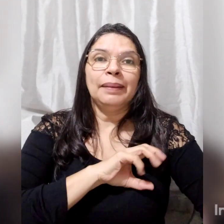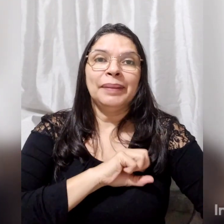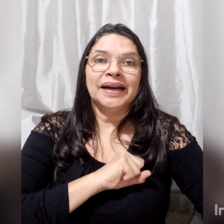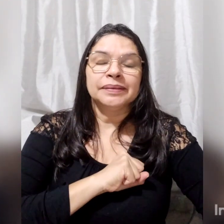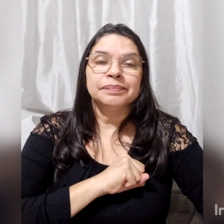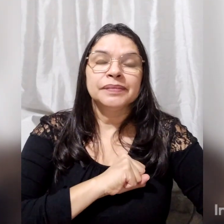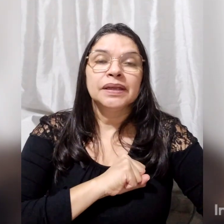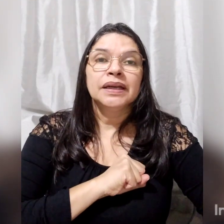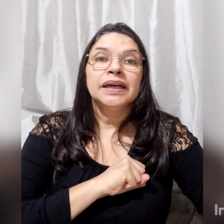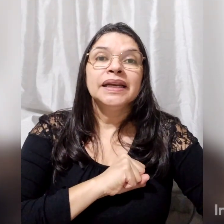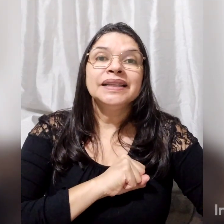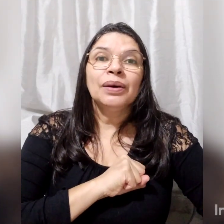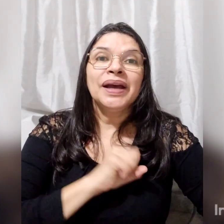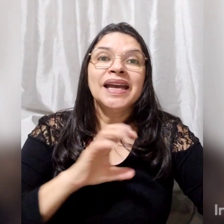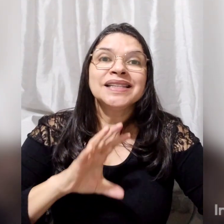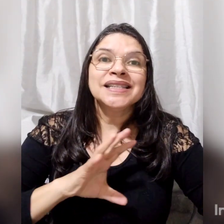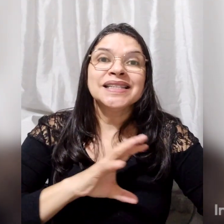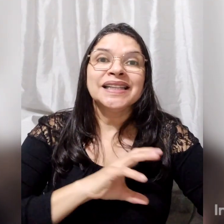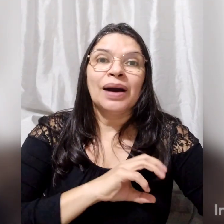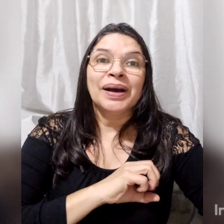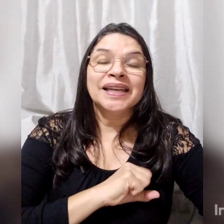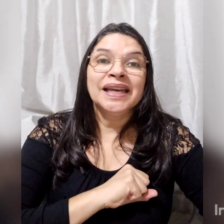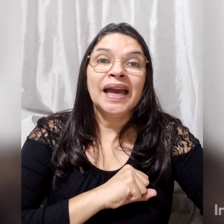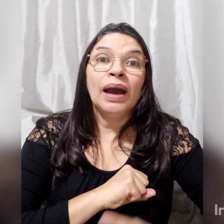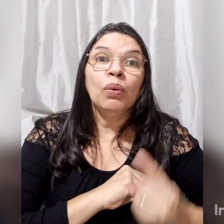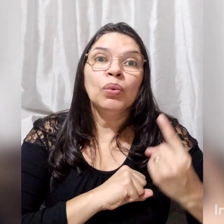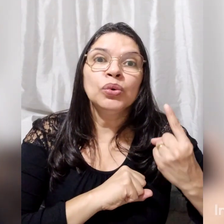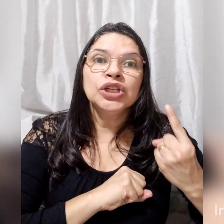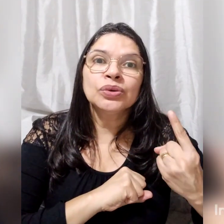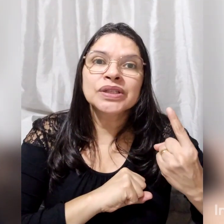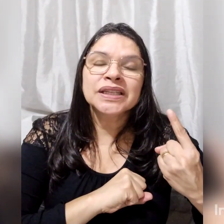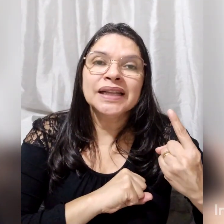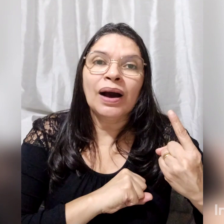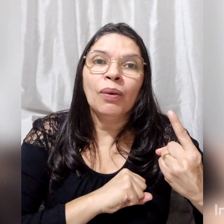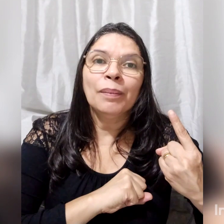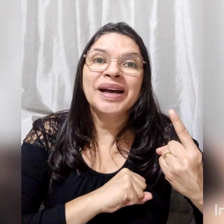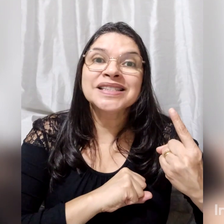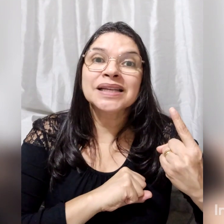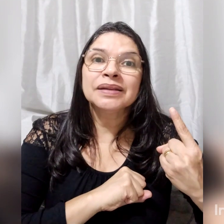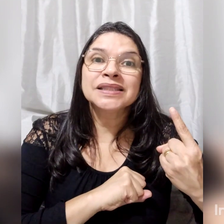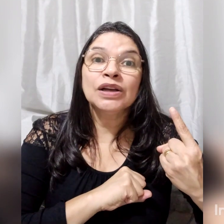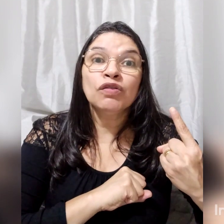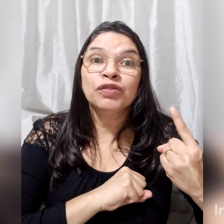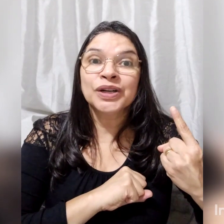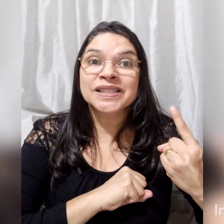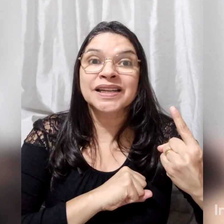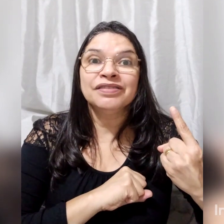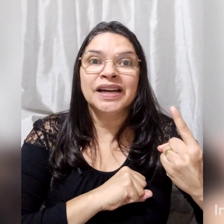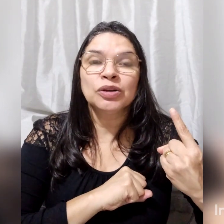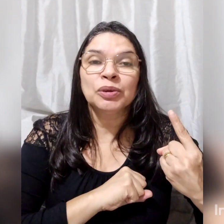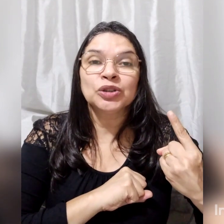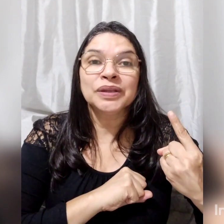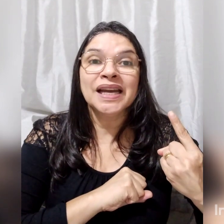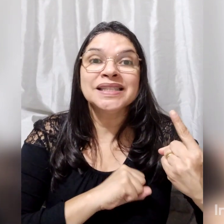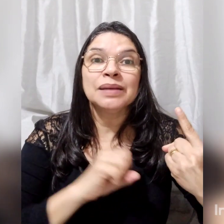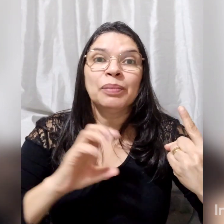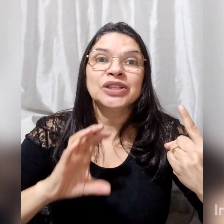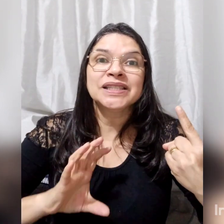Amar. Então, esse sinal aqui é um único sinal, mas se eu for escrever no português, ele pode